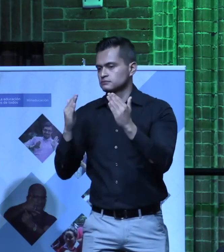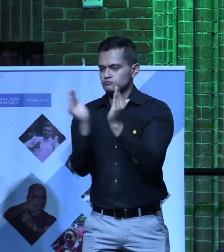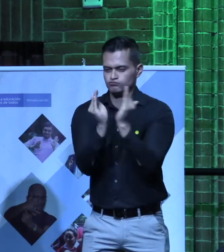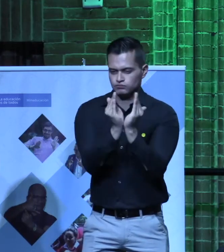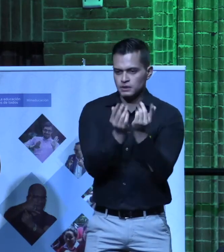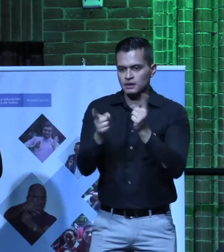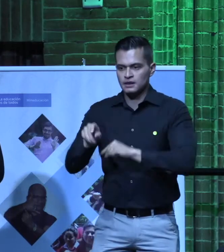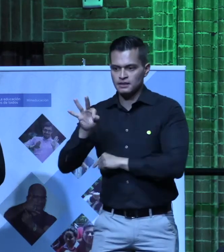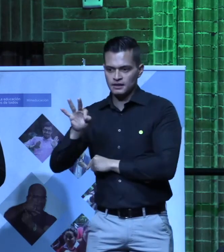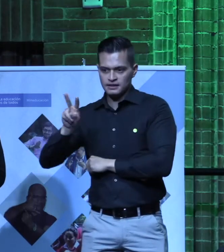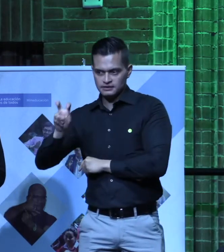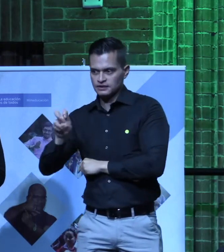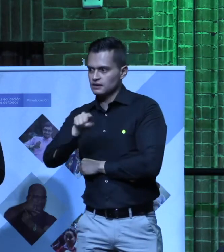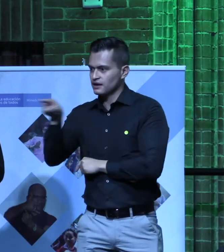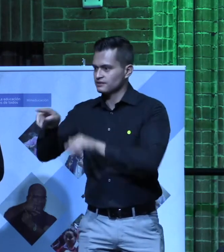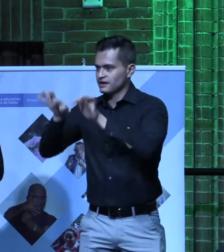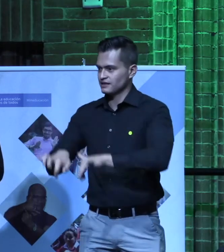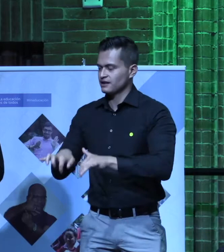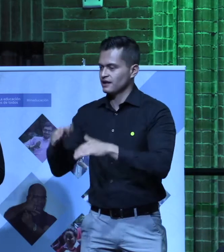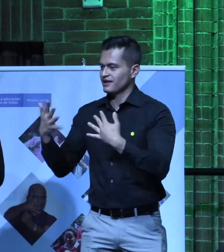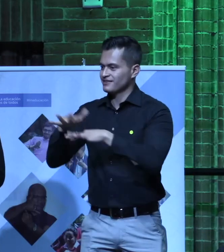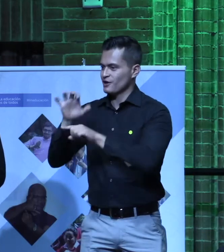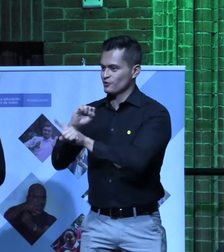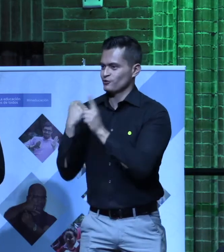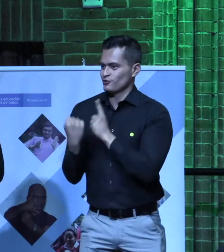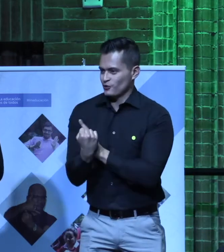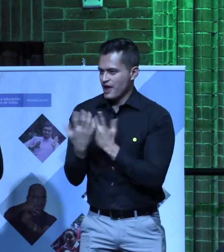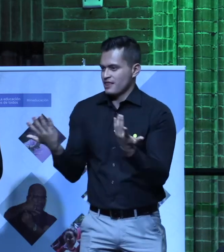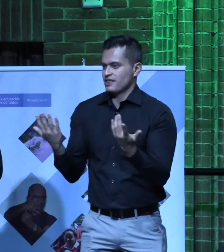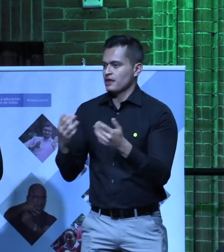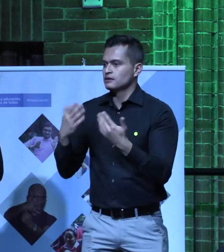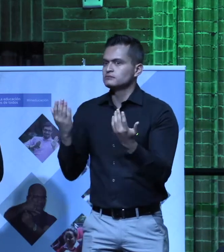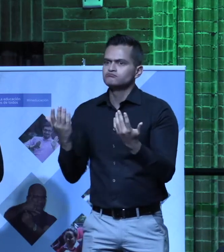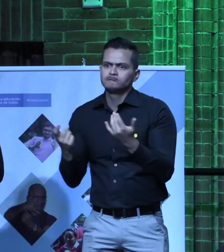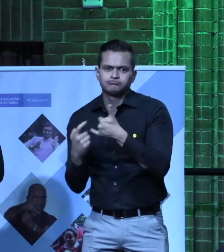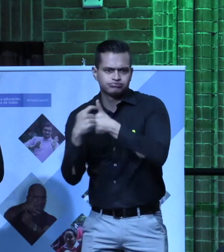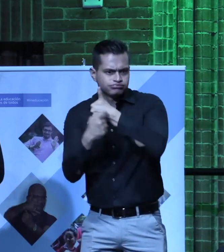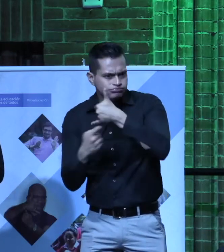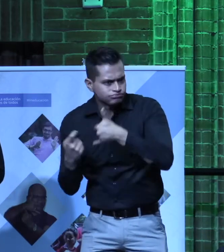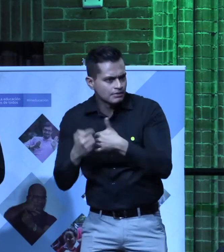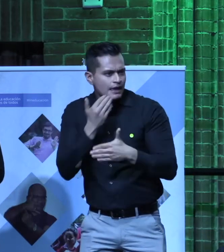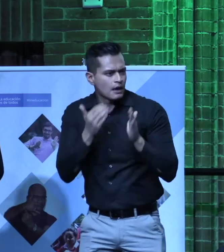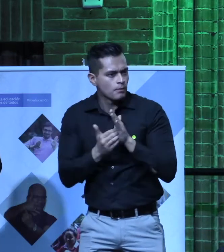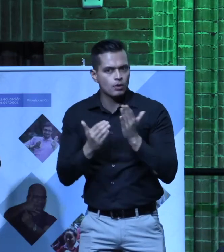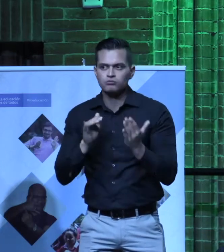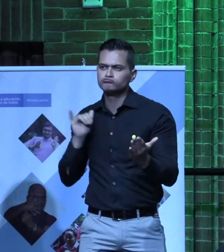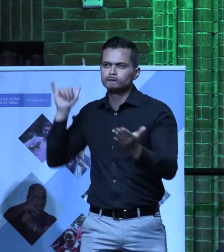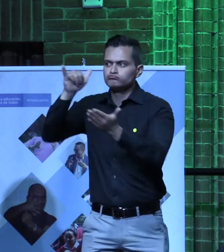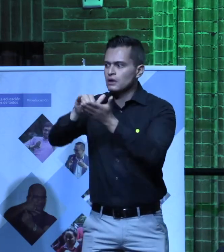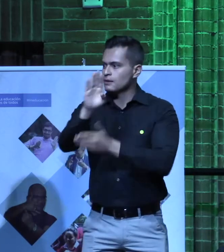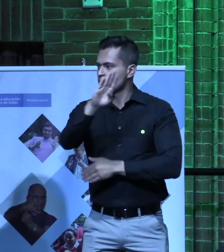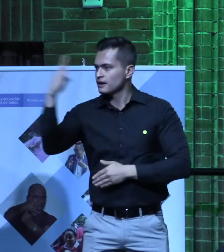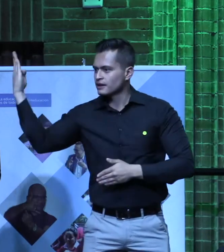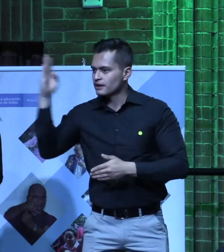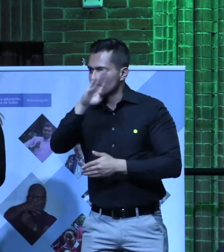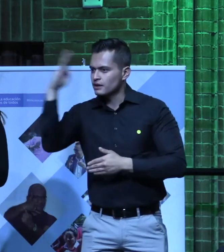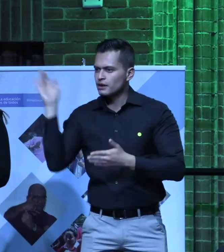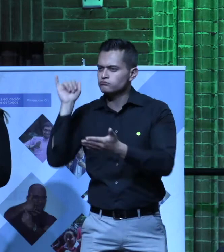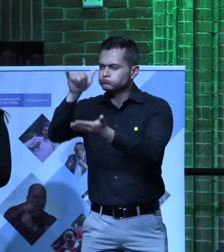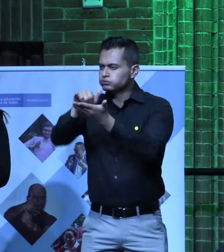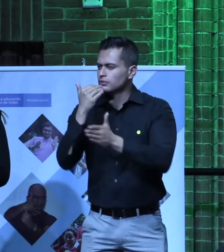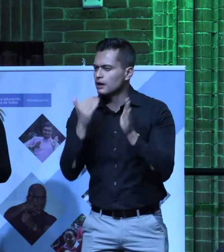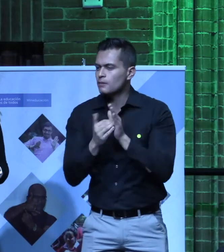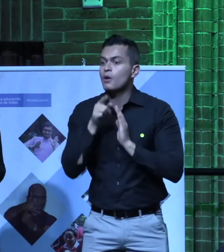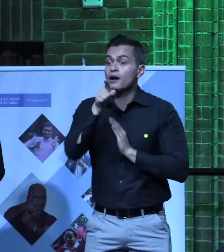agentes educativos de las Secretarías de Integración Social en ciudades como Barranquilla. Queremos formar a aquellos que están en el sistema de